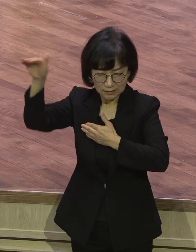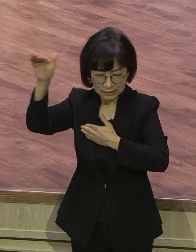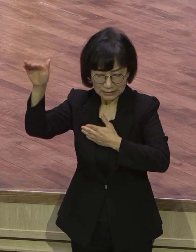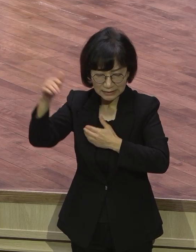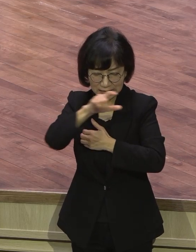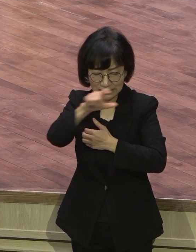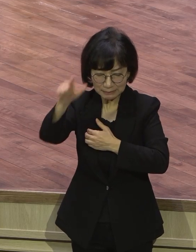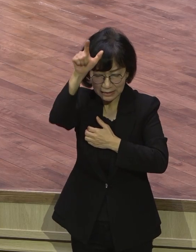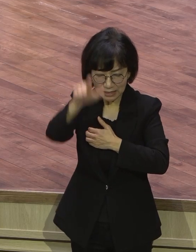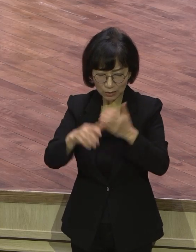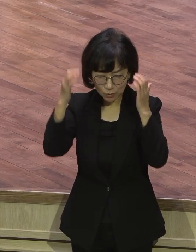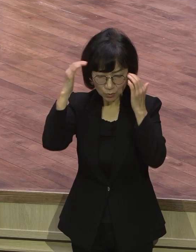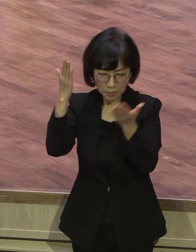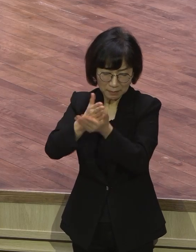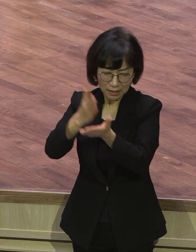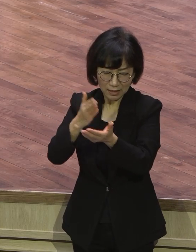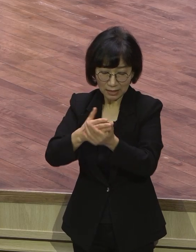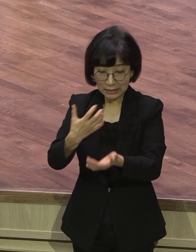주옵소서